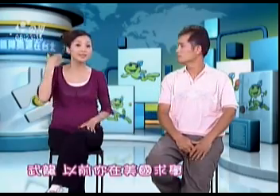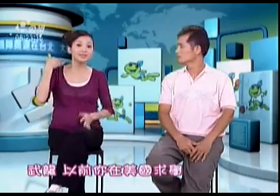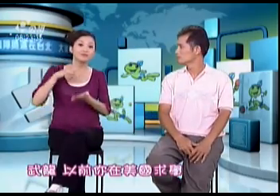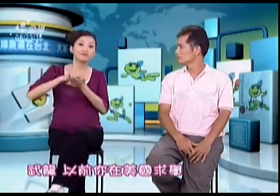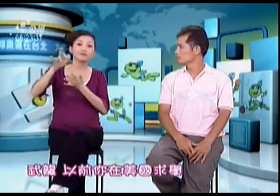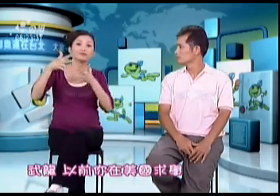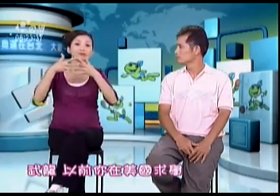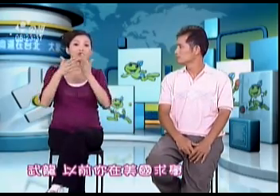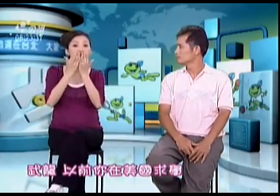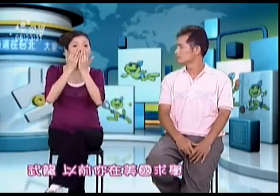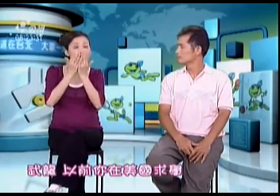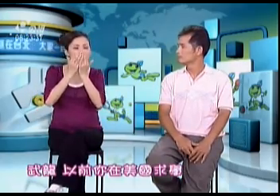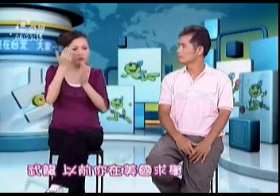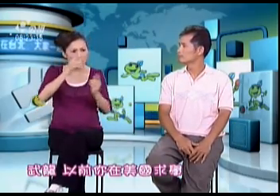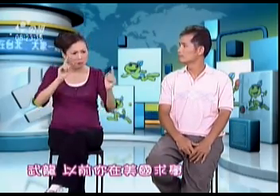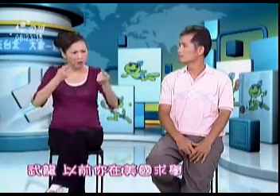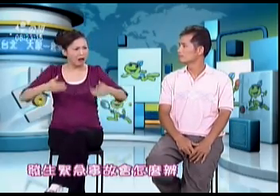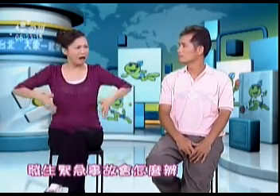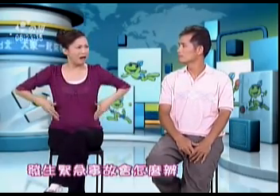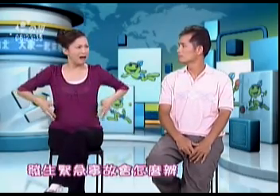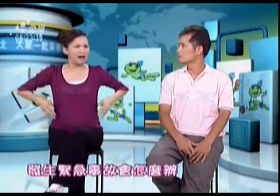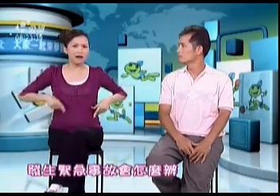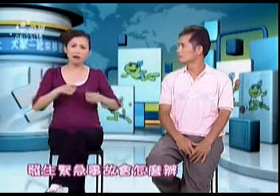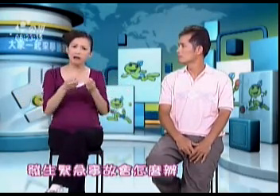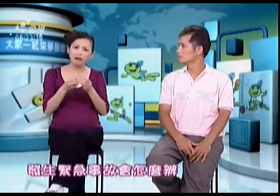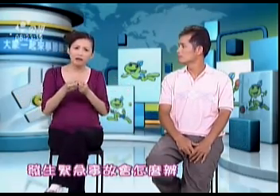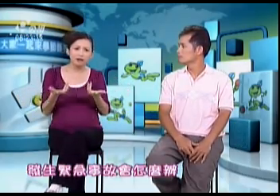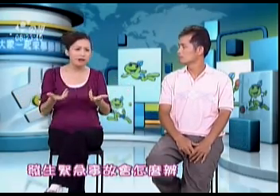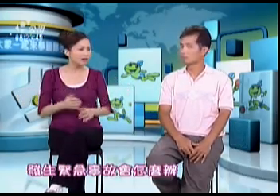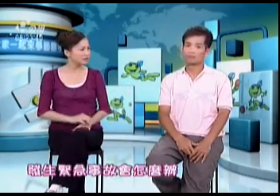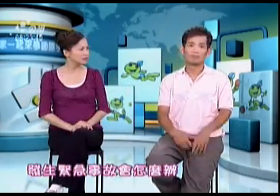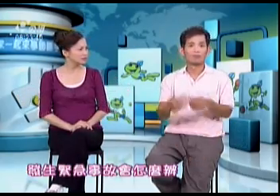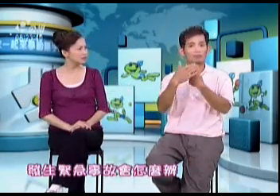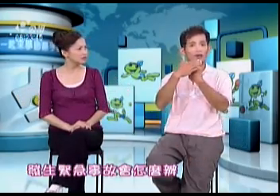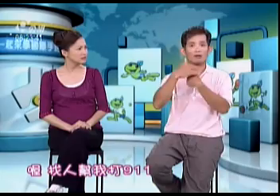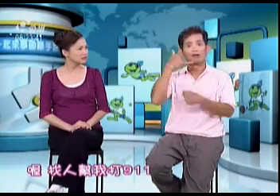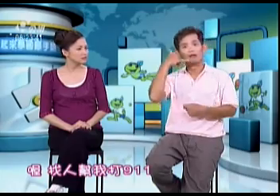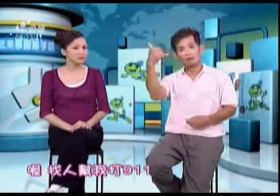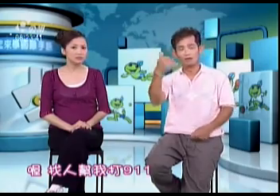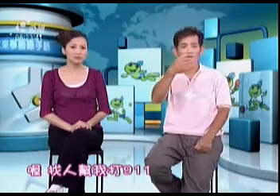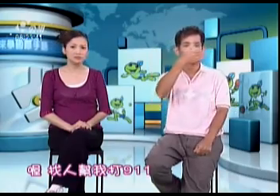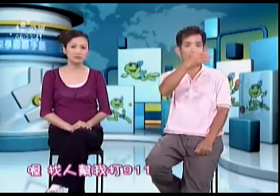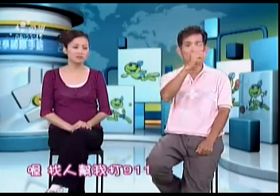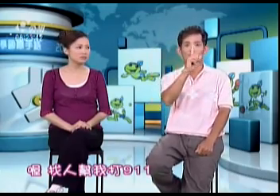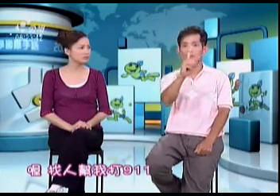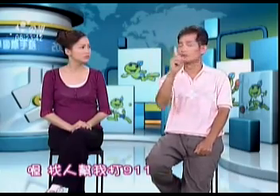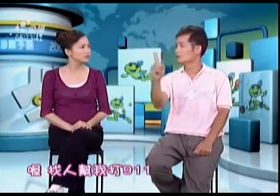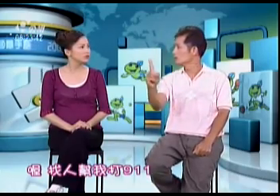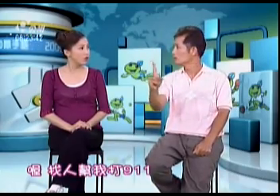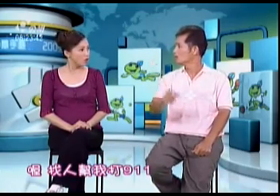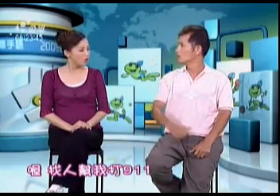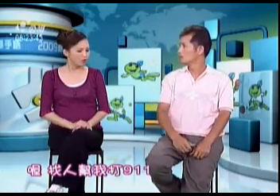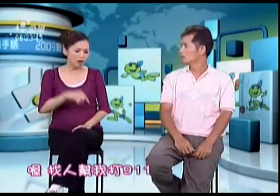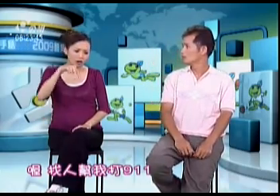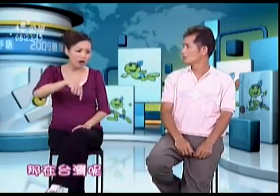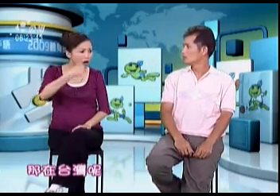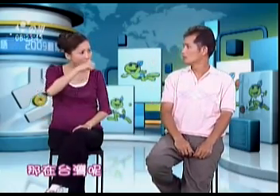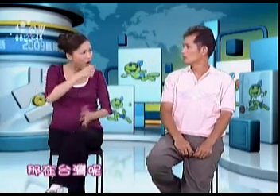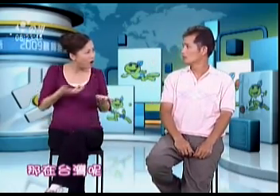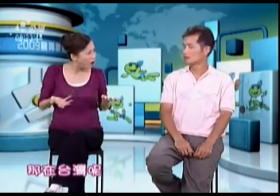武龙，以前你在美国求学，发生紧急事故会怎么办啊？ 哦，找人帮我打911。 那在台湾